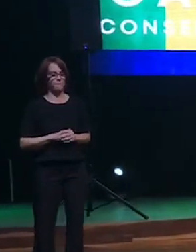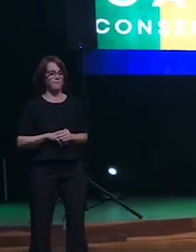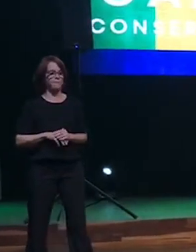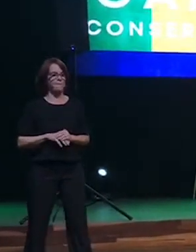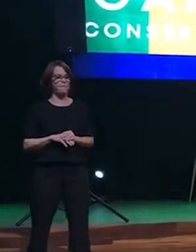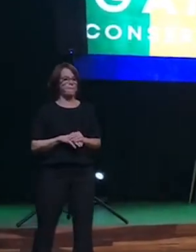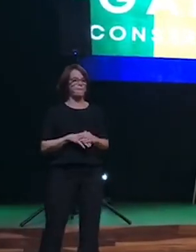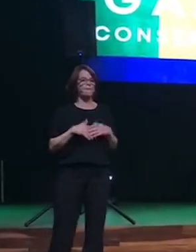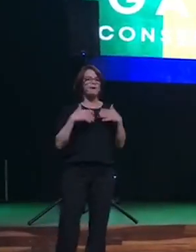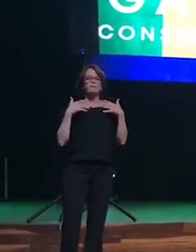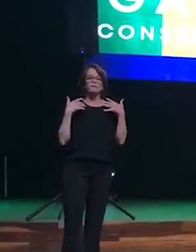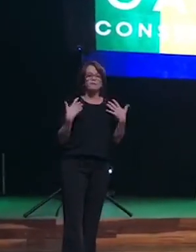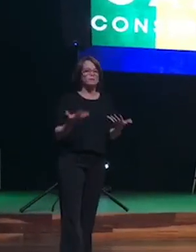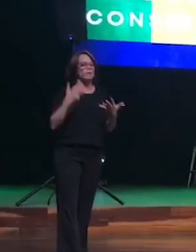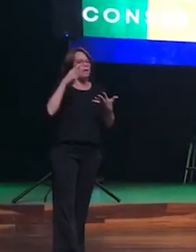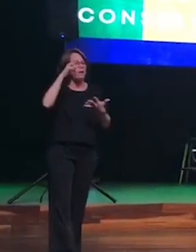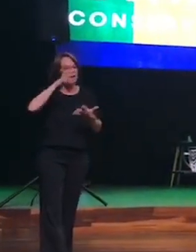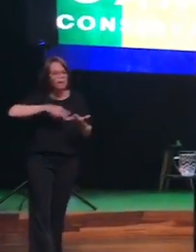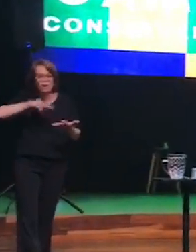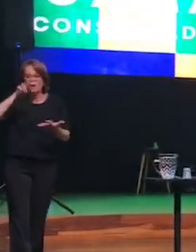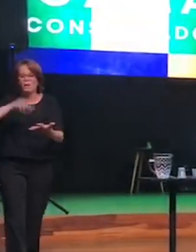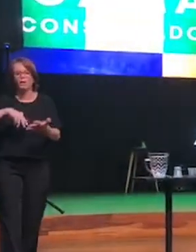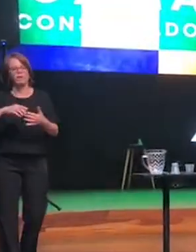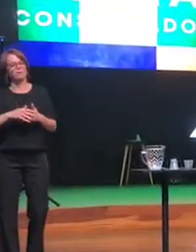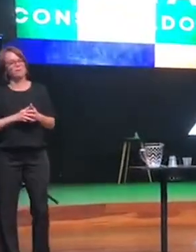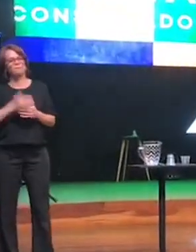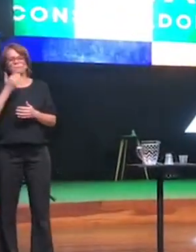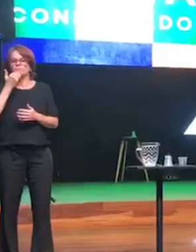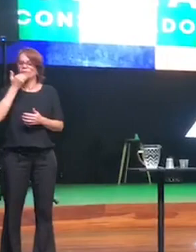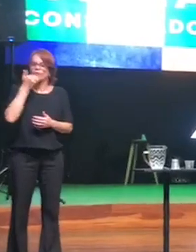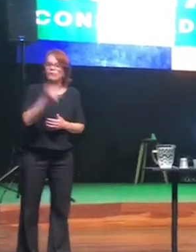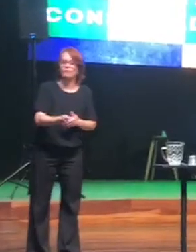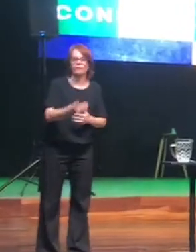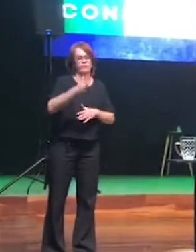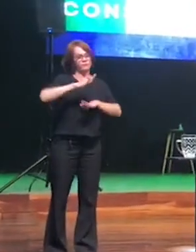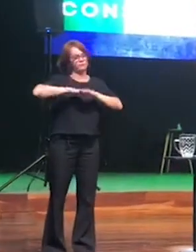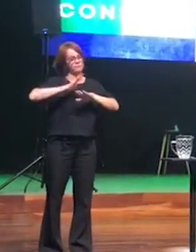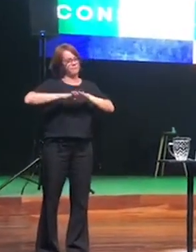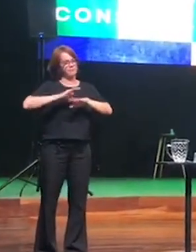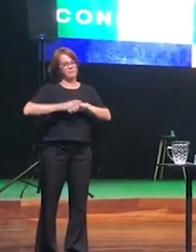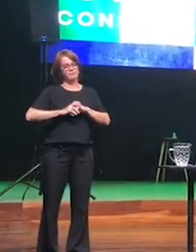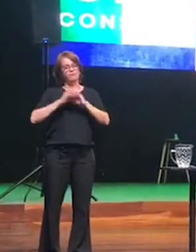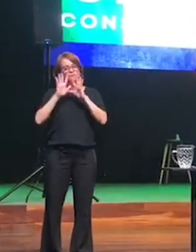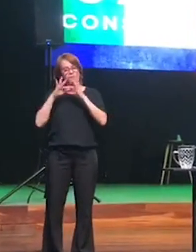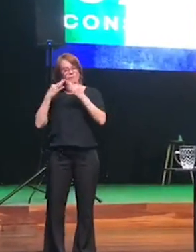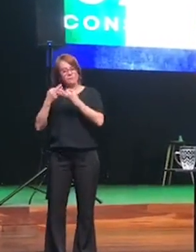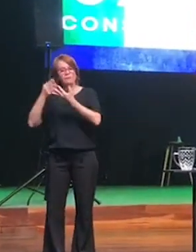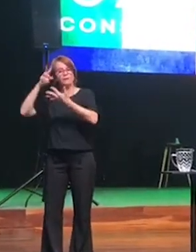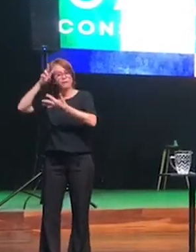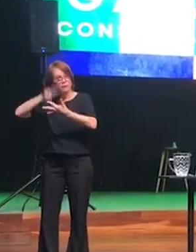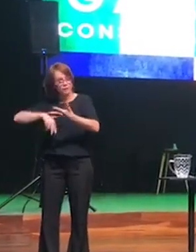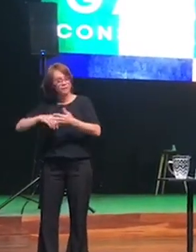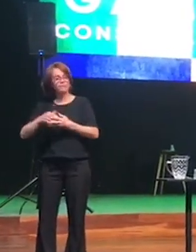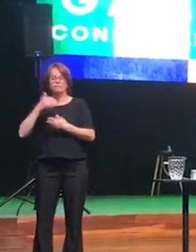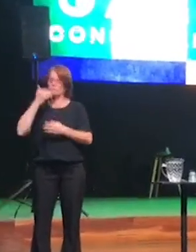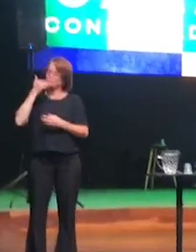Faça um favor a si mesmo, leia. Faça um favor à sua família, leia. Faça um favor